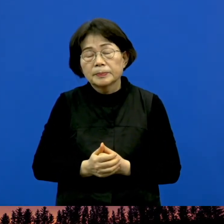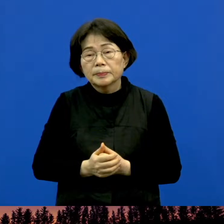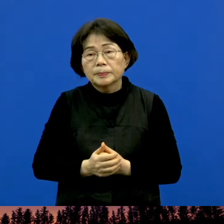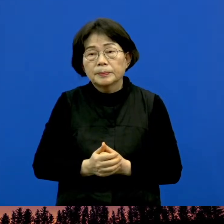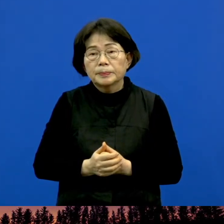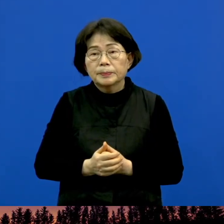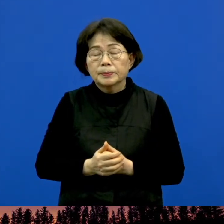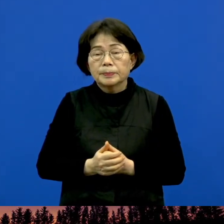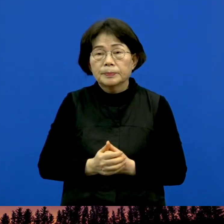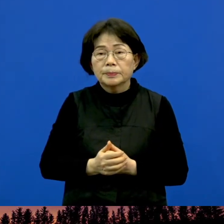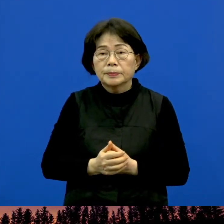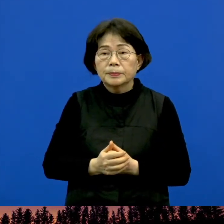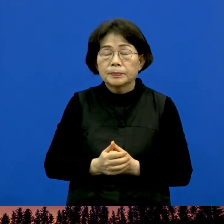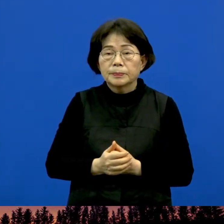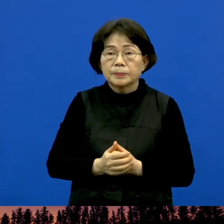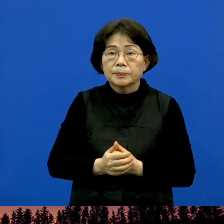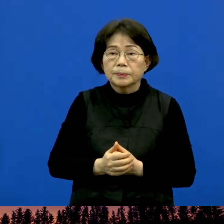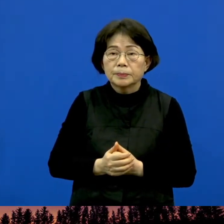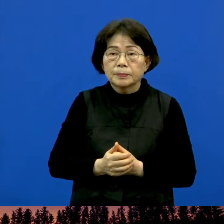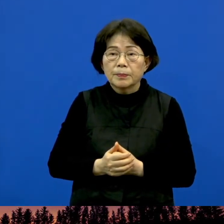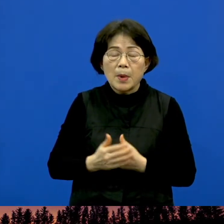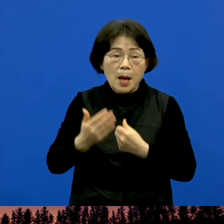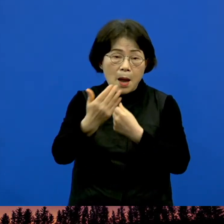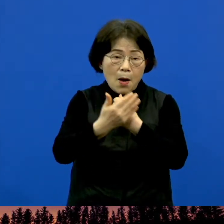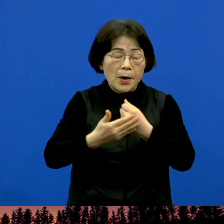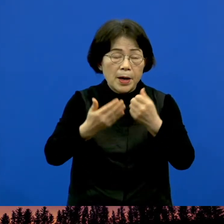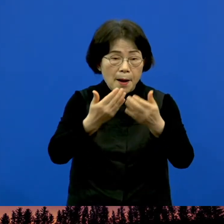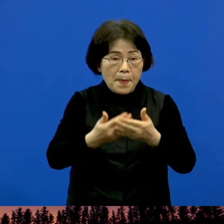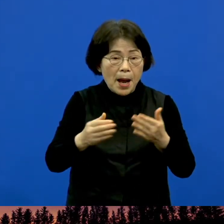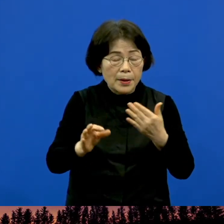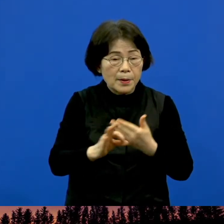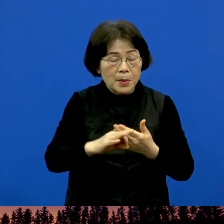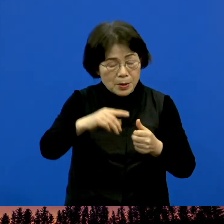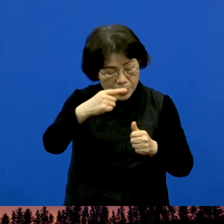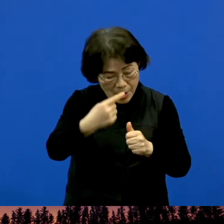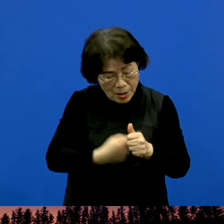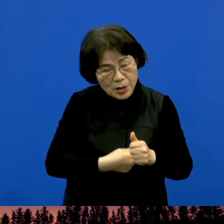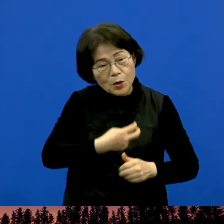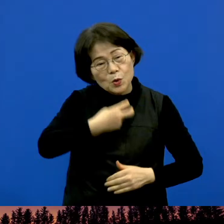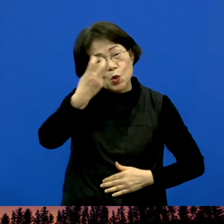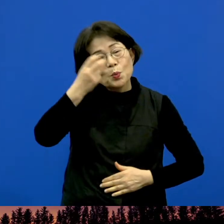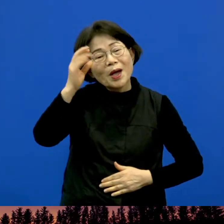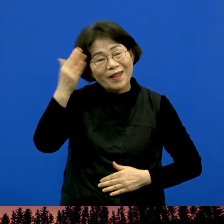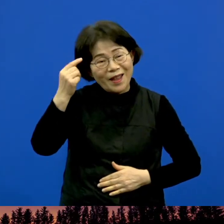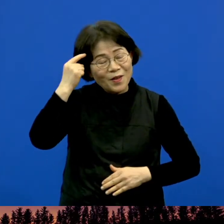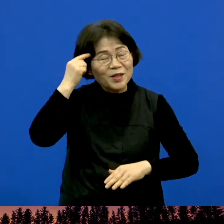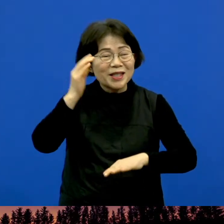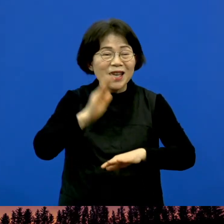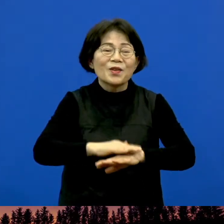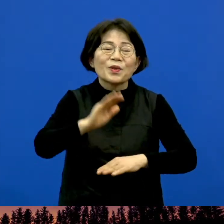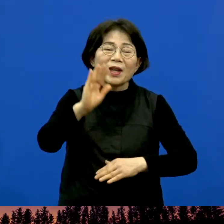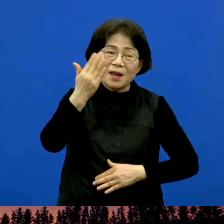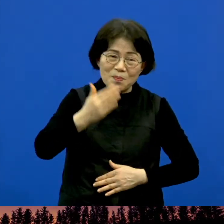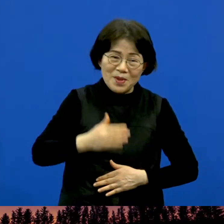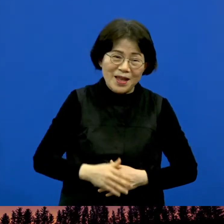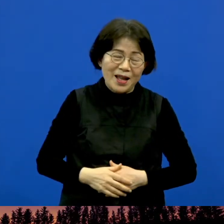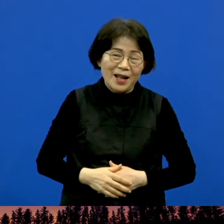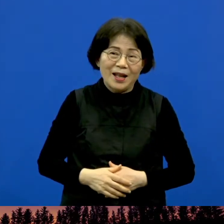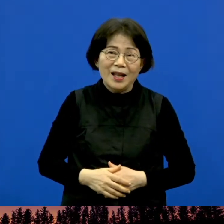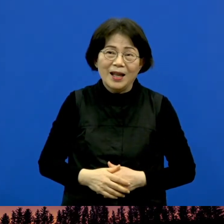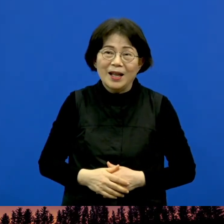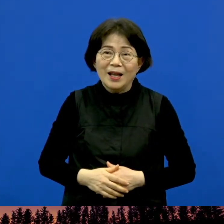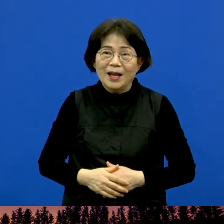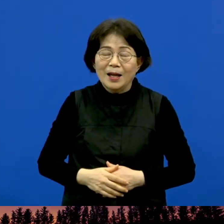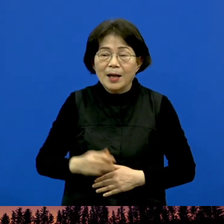여러분 은혜를 받으면 총명해지는 거예요. 지혜로워지는 거예요.